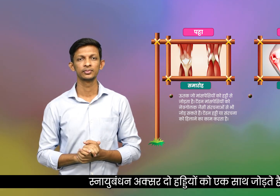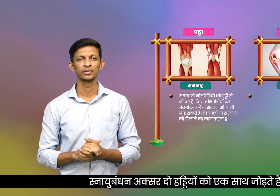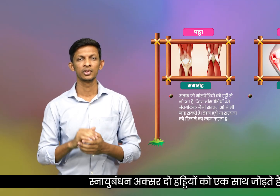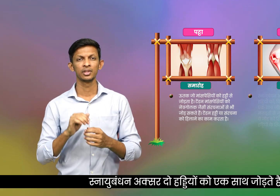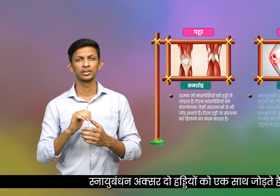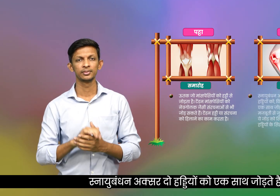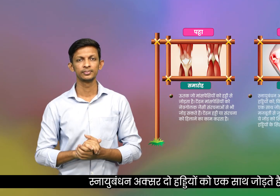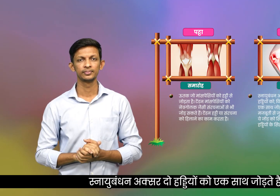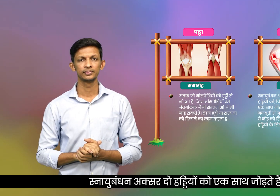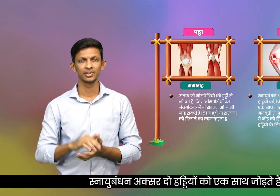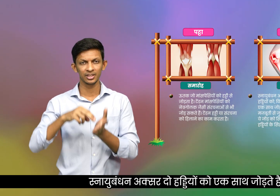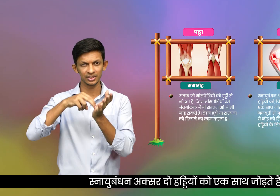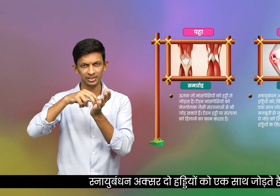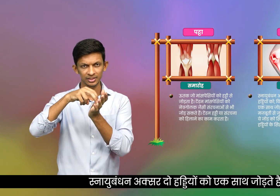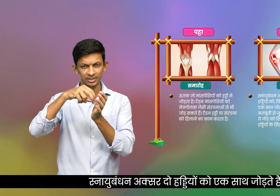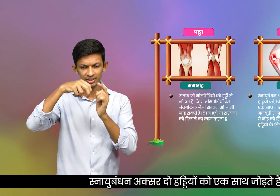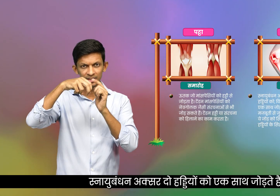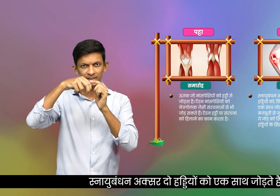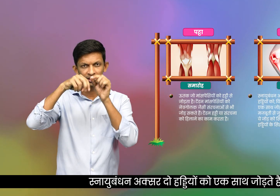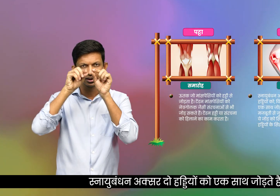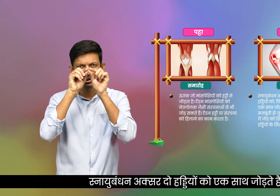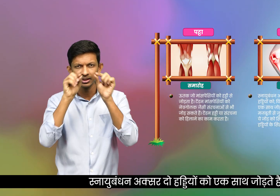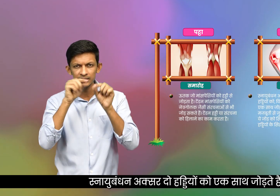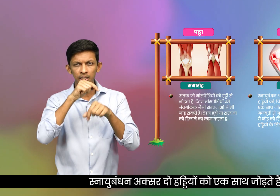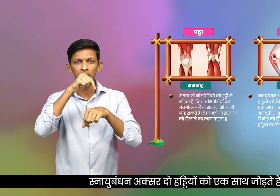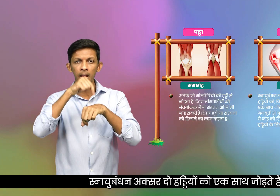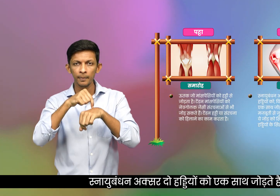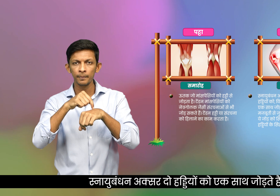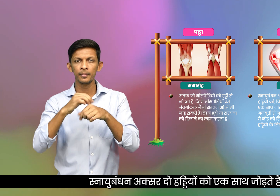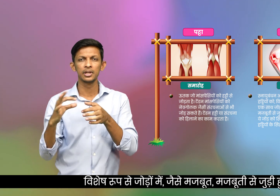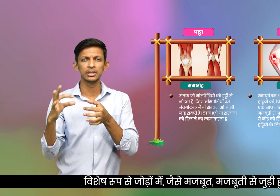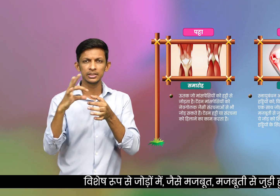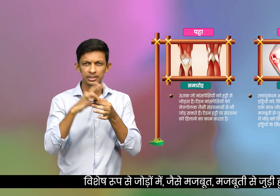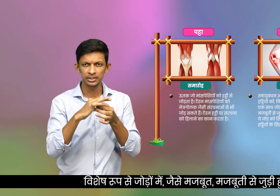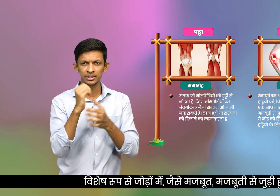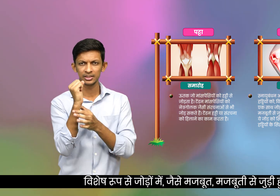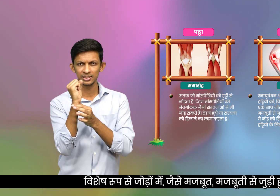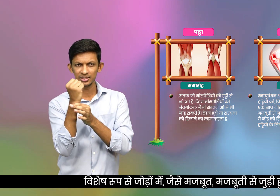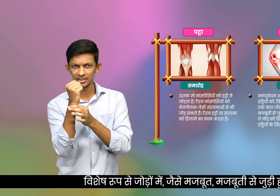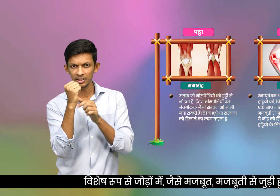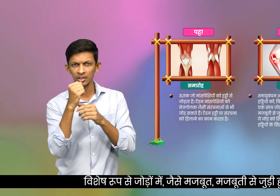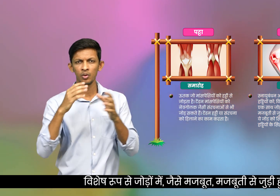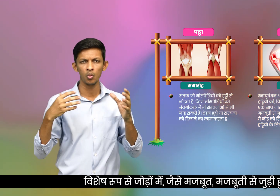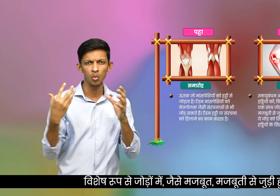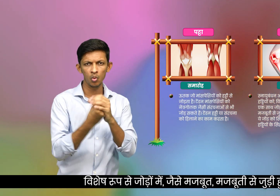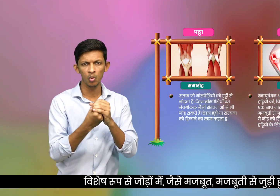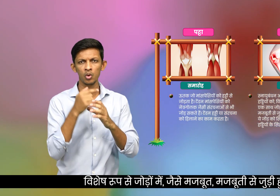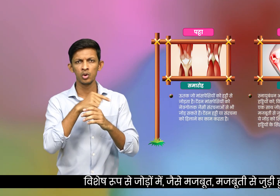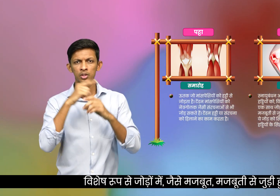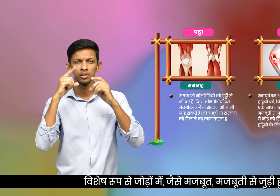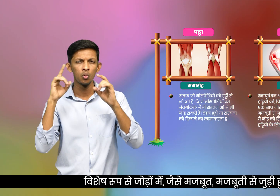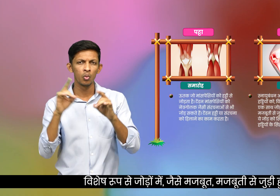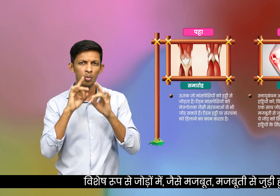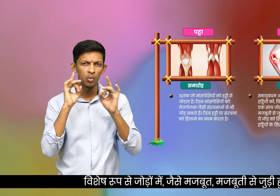कार्य स्नायु बंधन अक्सर दो हड्डियों को एक साथ जोड़ते हैं, विशेष रूप से जोड़ों